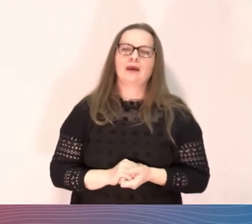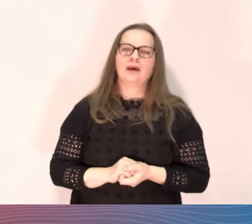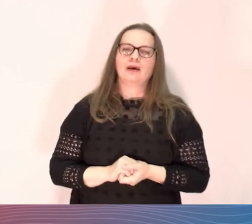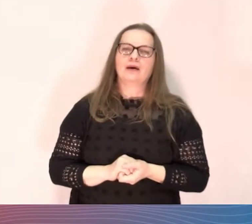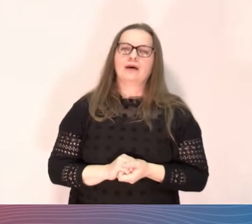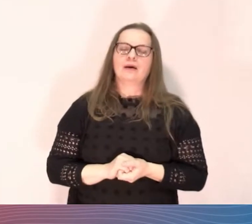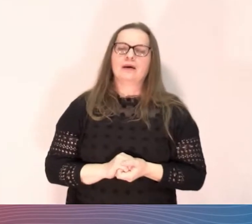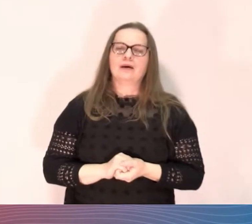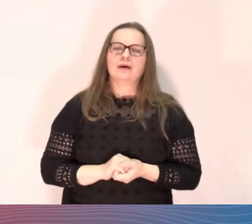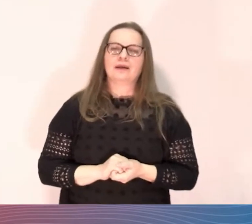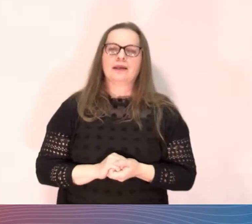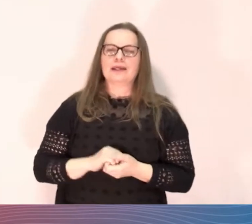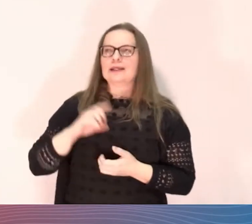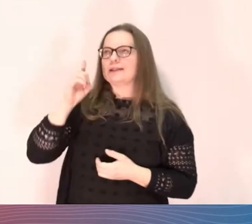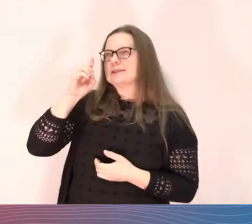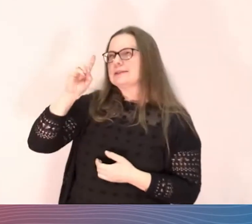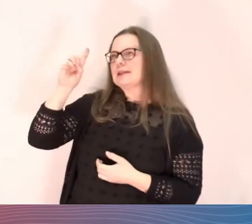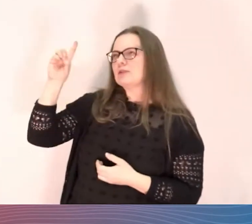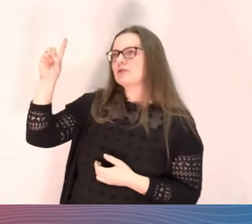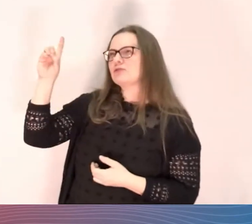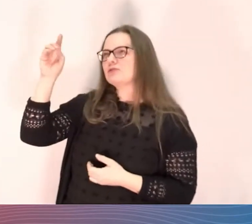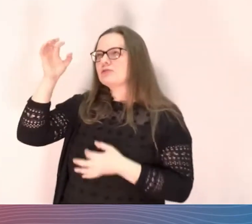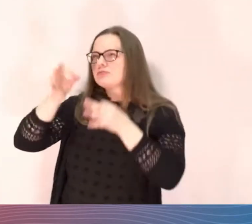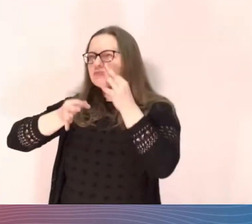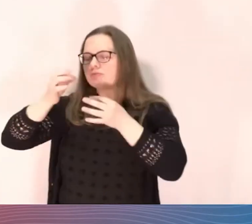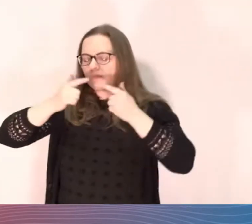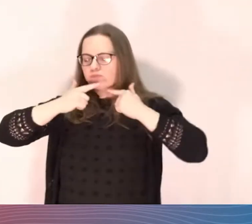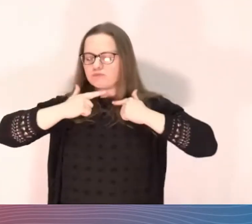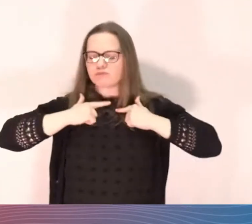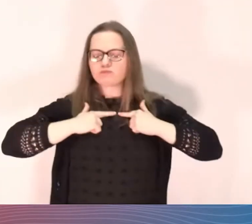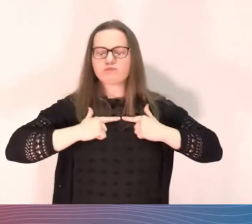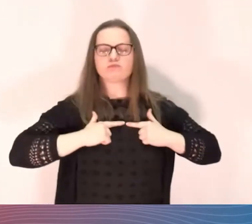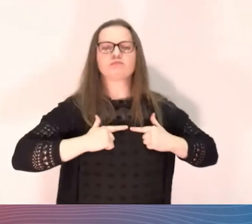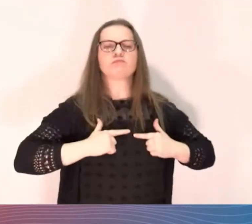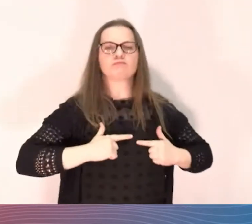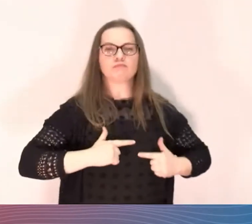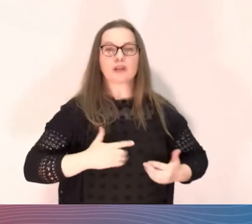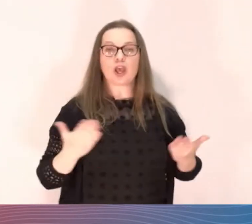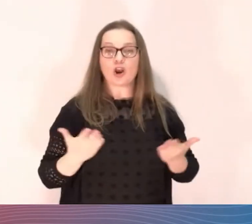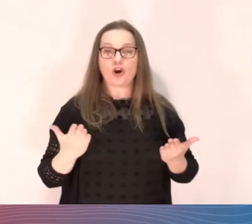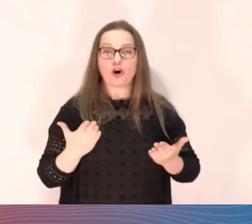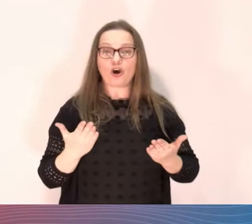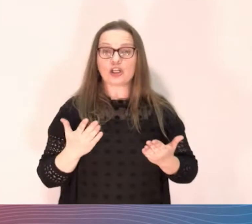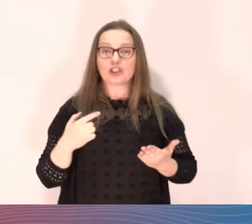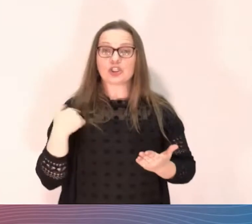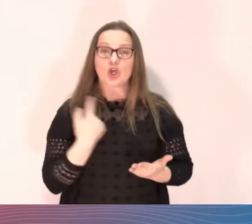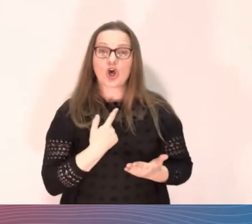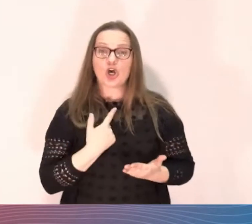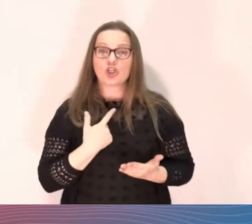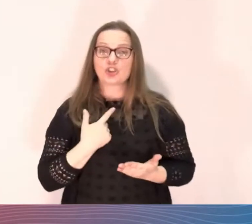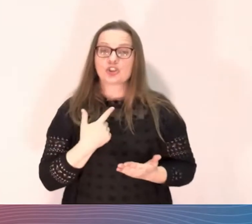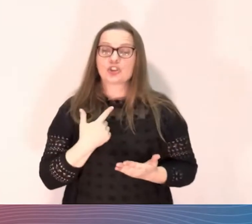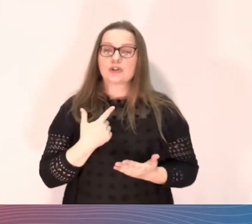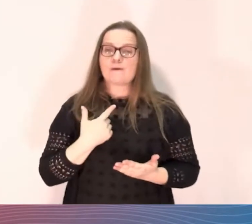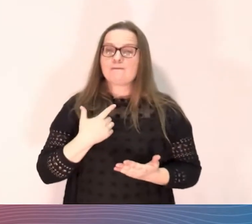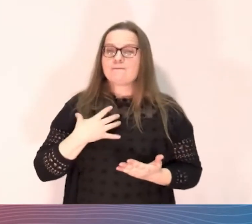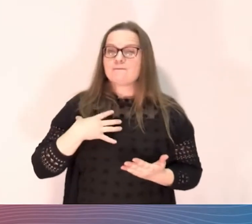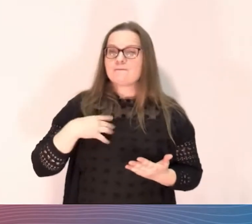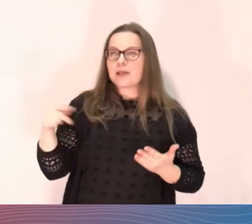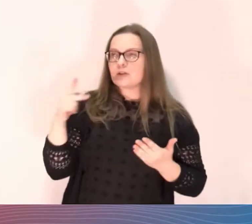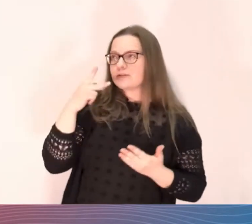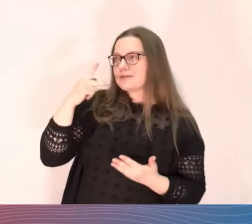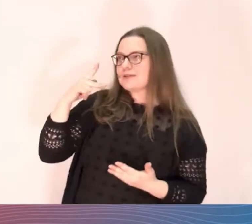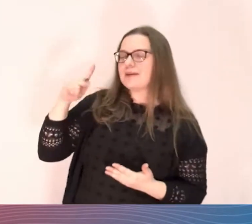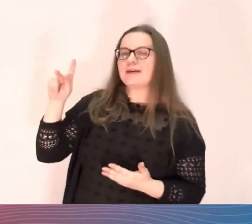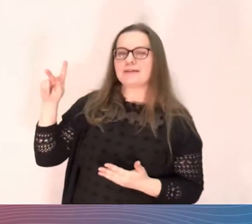nos justificou, nos fez seus filhos. E não só isso, o